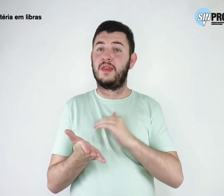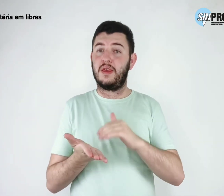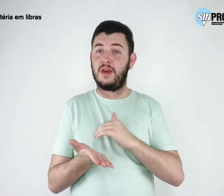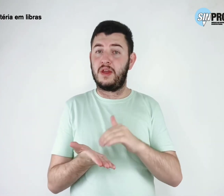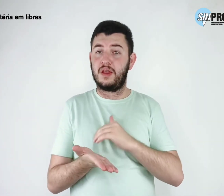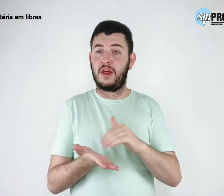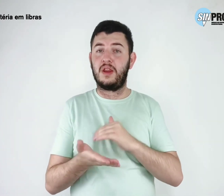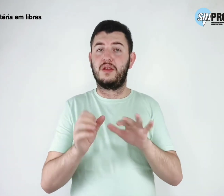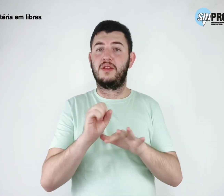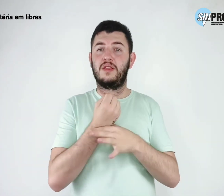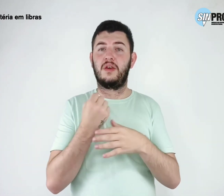Segurança Pública, em